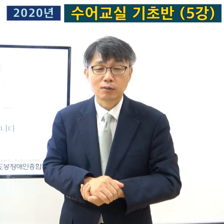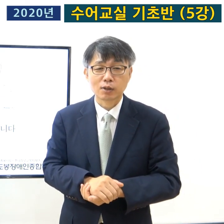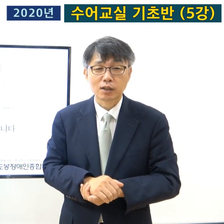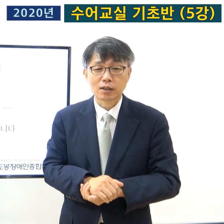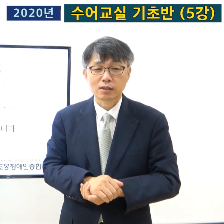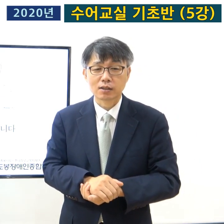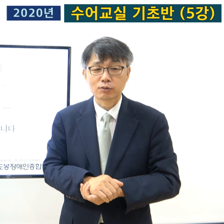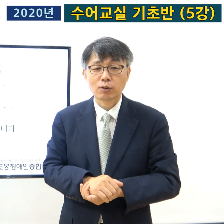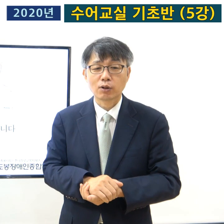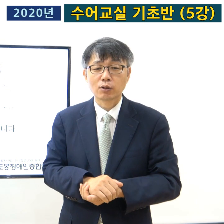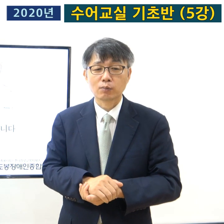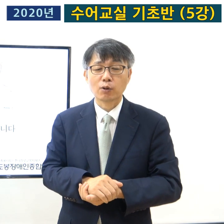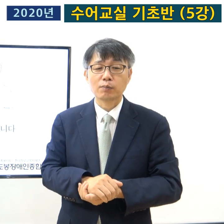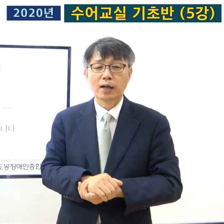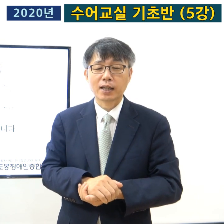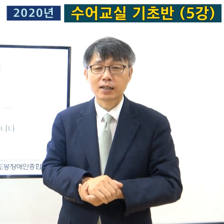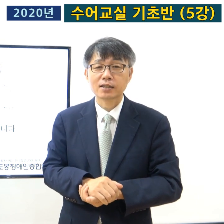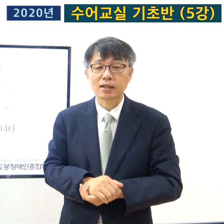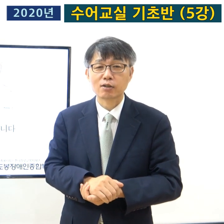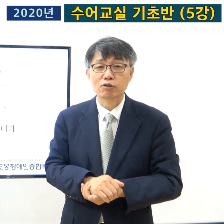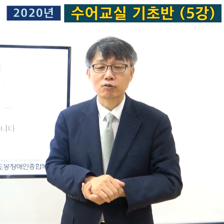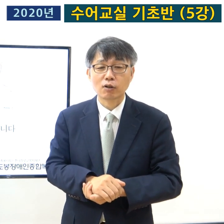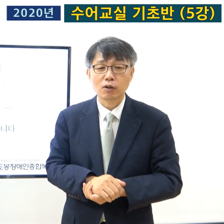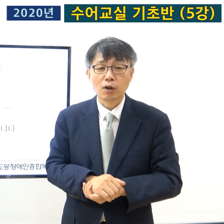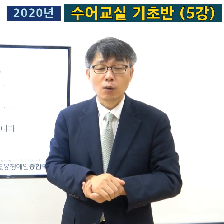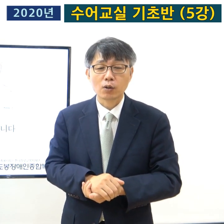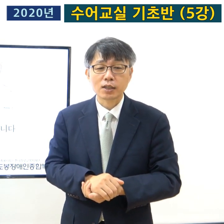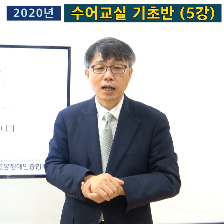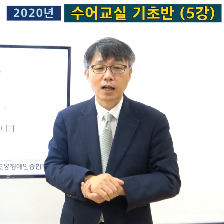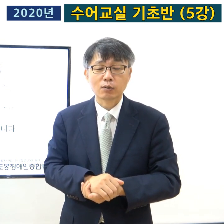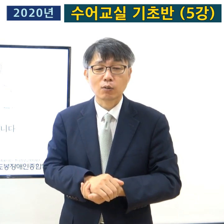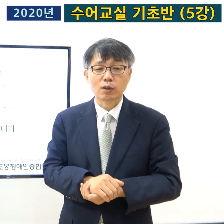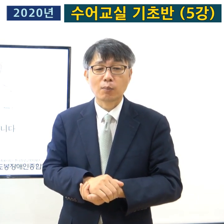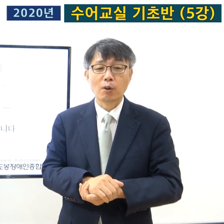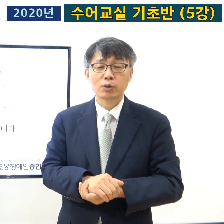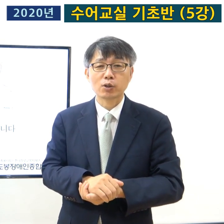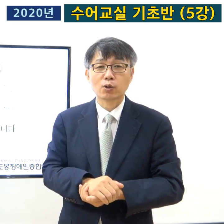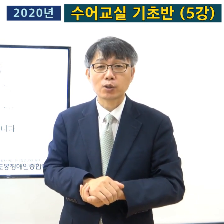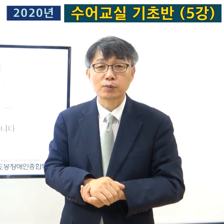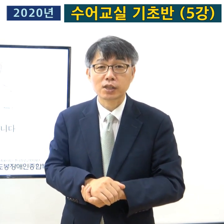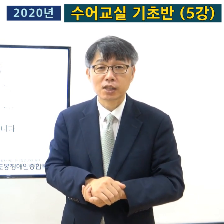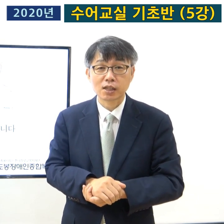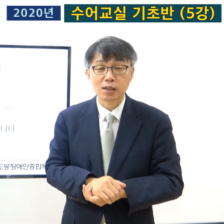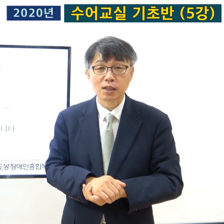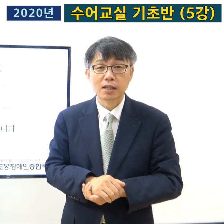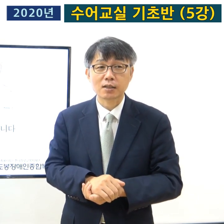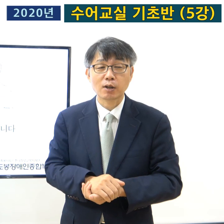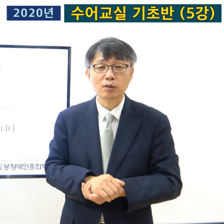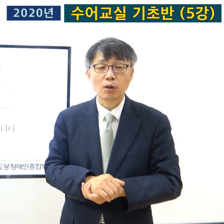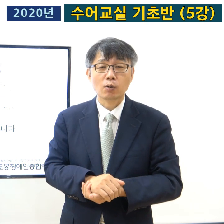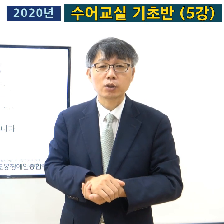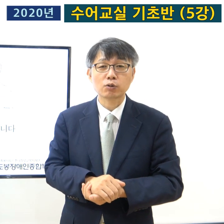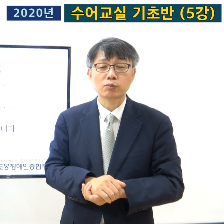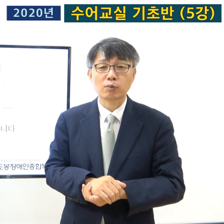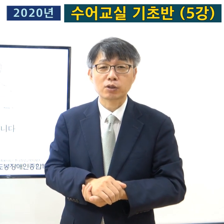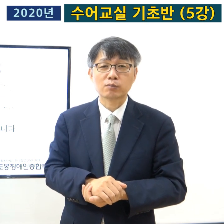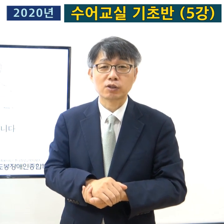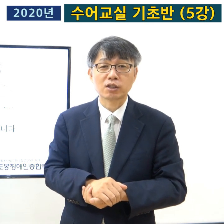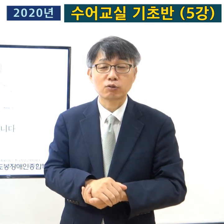우리 그 수업 모임 반에 신청해 주시고요. 혹시나 또 더 배우고 싶으신 게 있으면 혹시 유튜브로 보시는 분들은